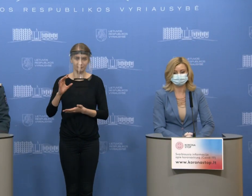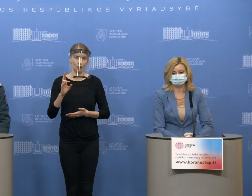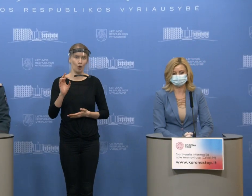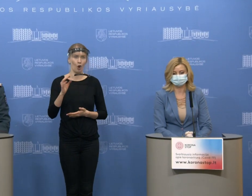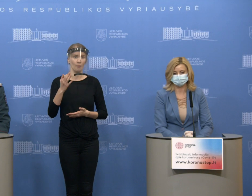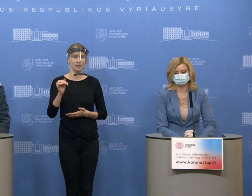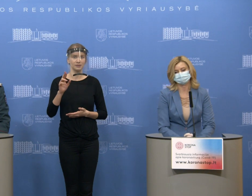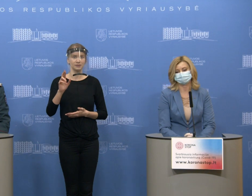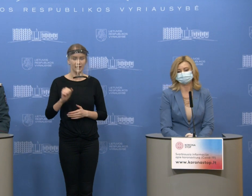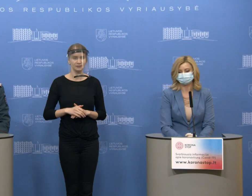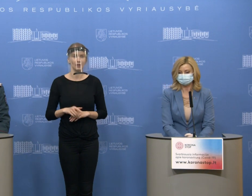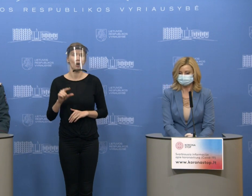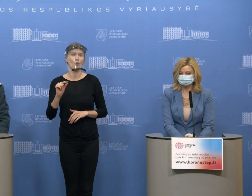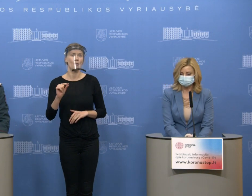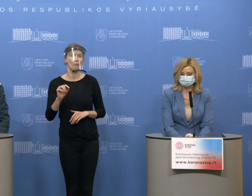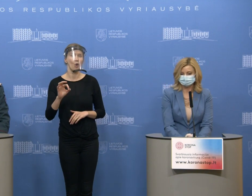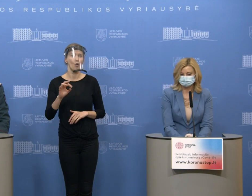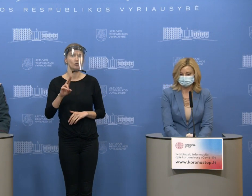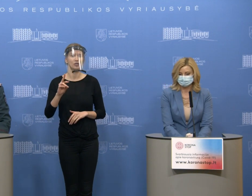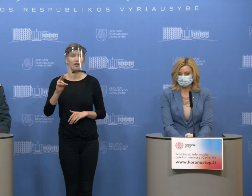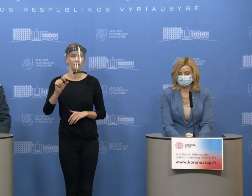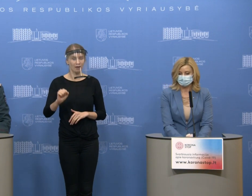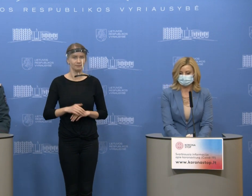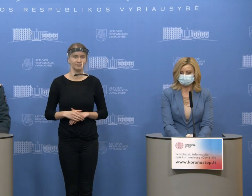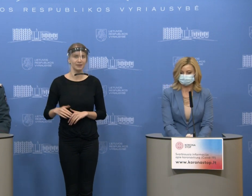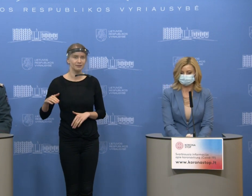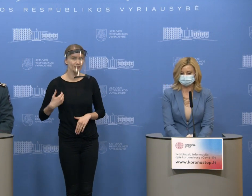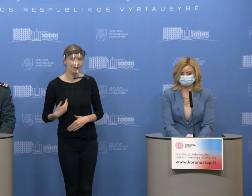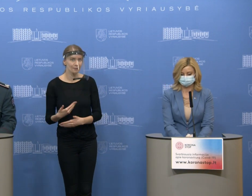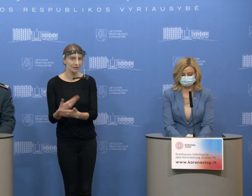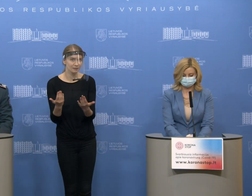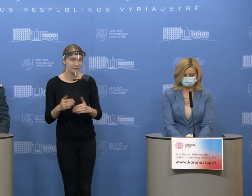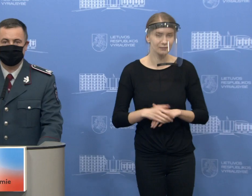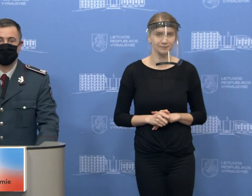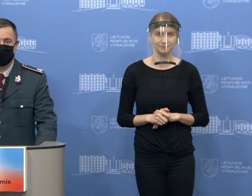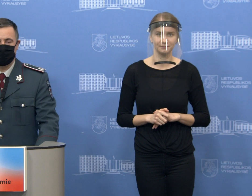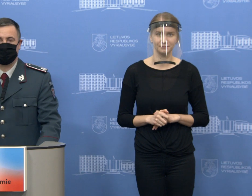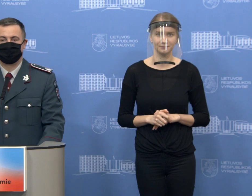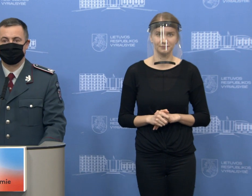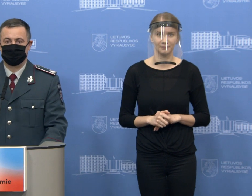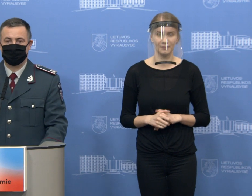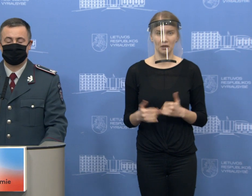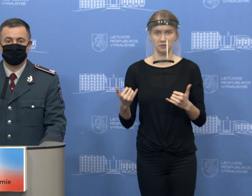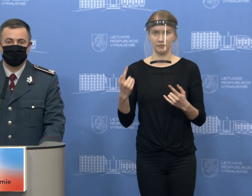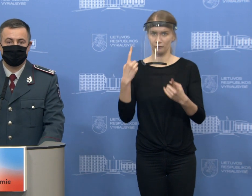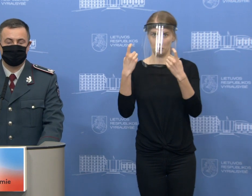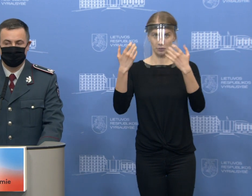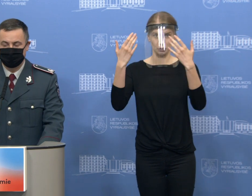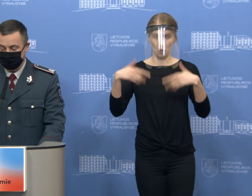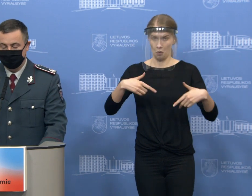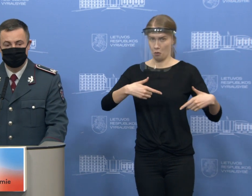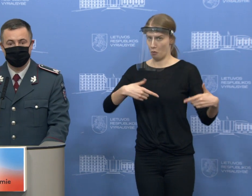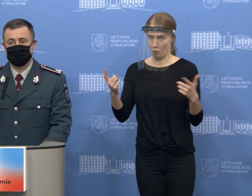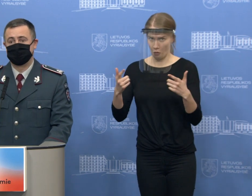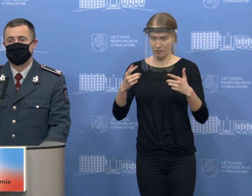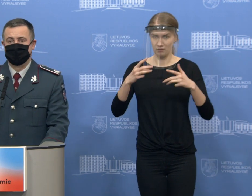komisaras Renatas Požiū. Labą dieną, tai man belieka tik papildyti, iš tikrųjų ministras pirmininkas ir